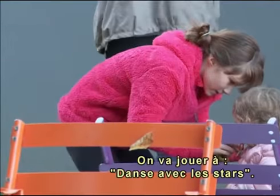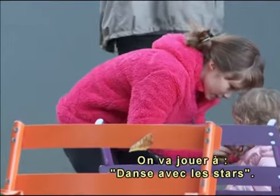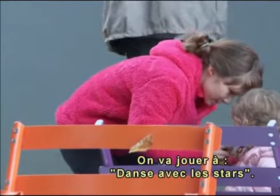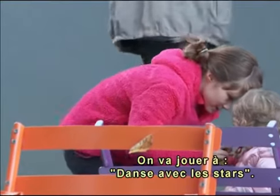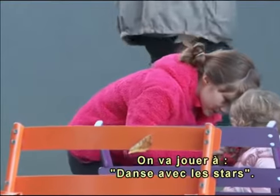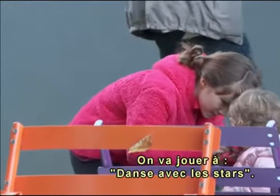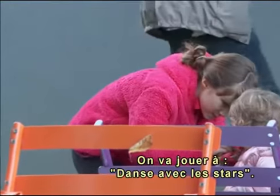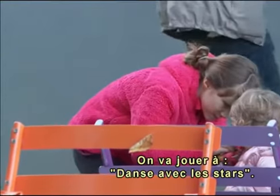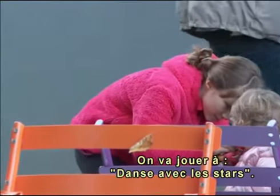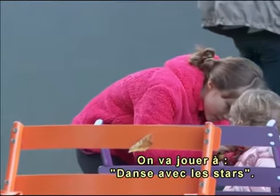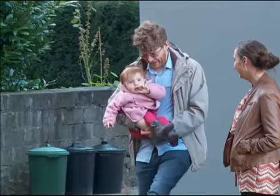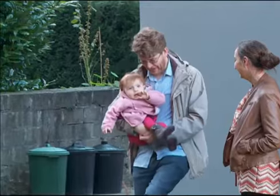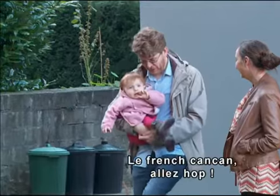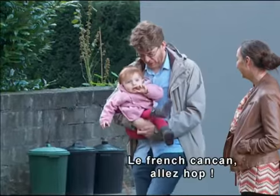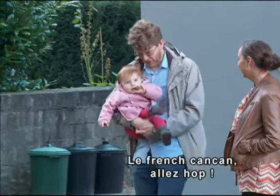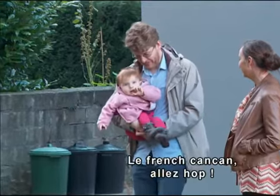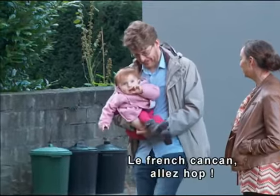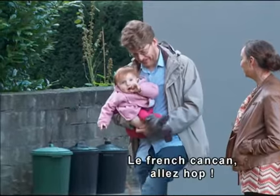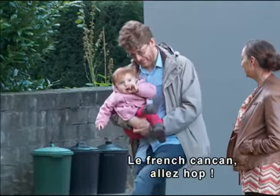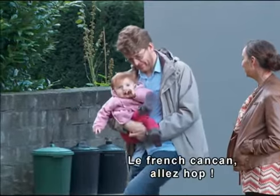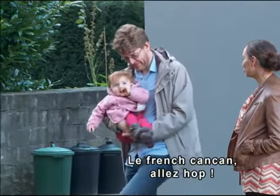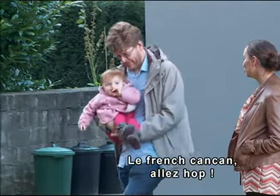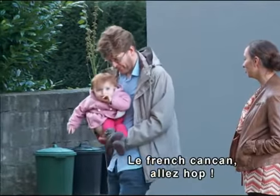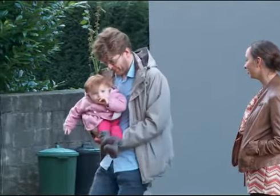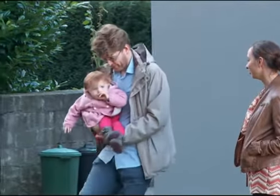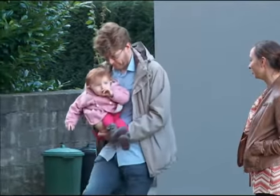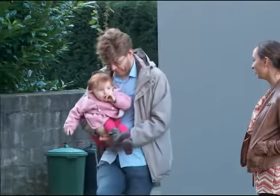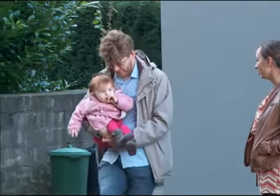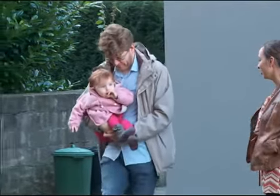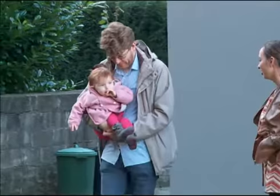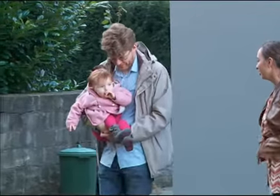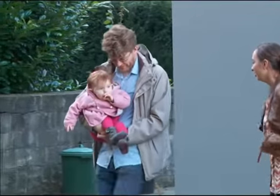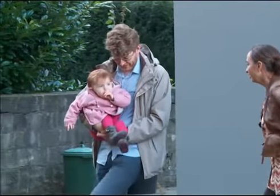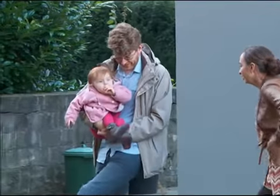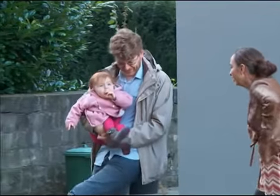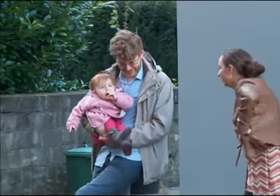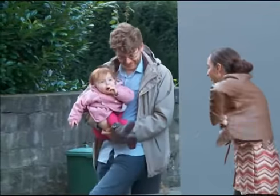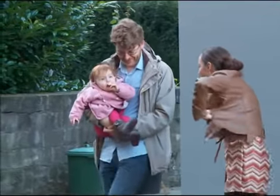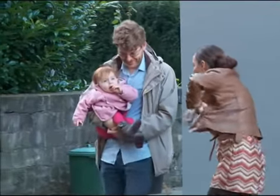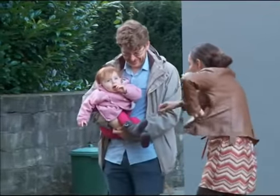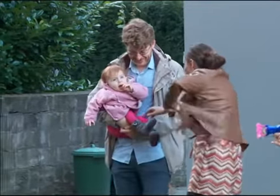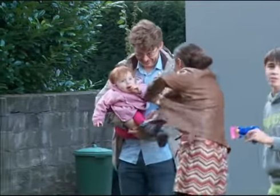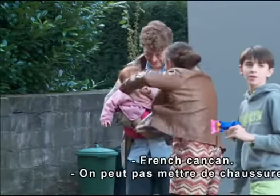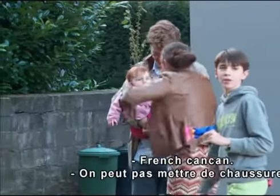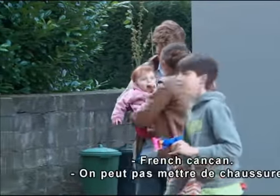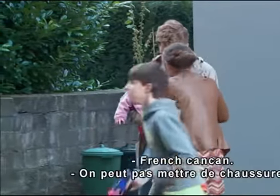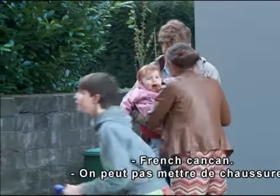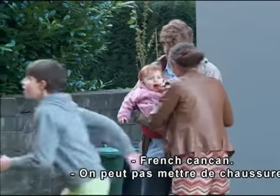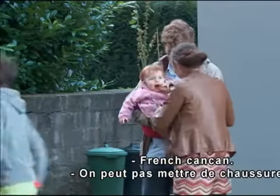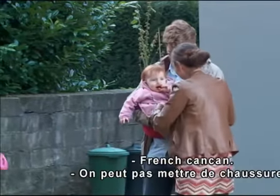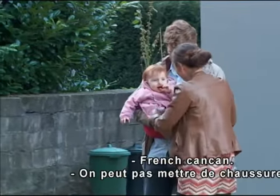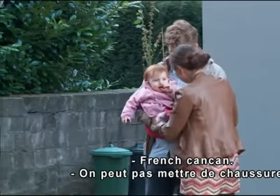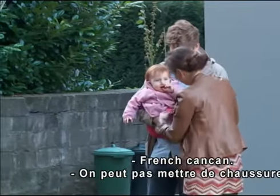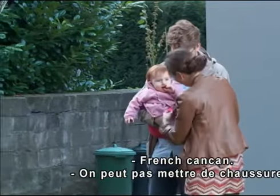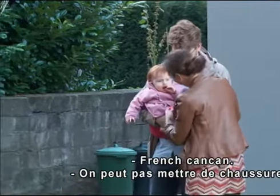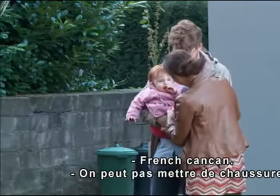On va jouer à danse avec les stars. Un French cancan. Allez, hop. Tout, ouais. French cancan. On peut pas